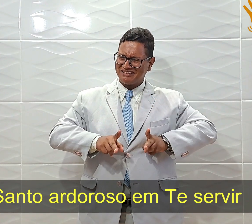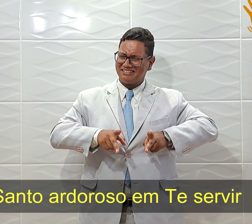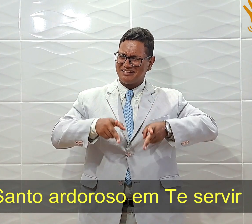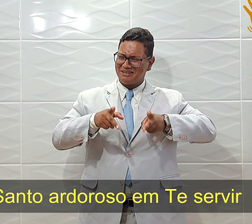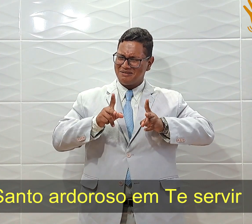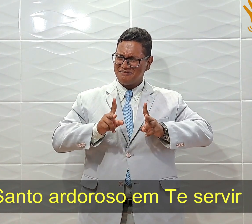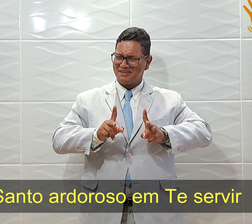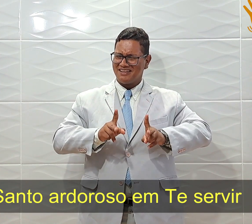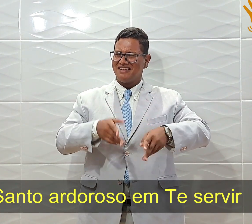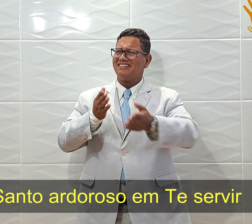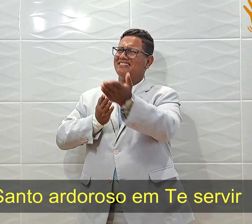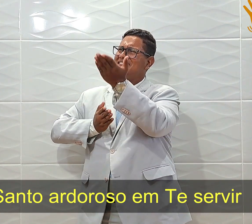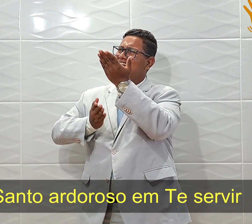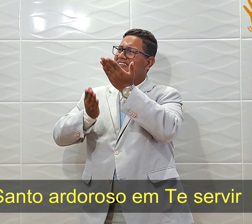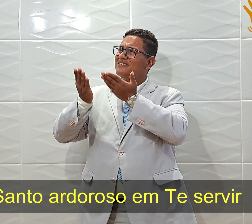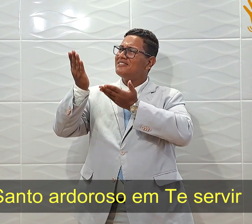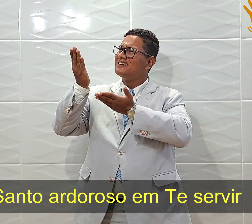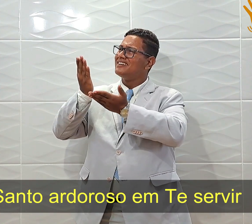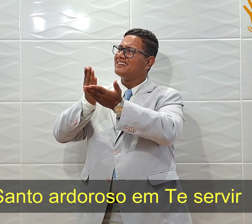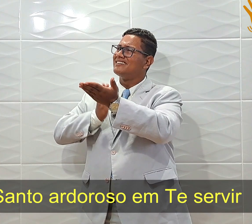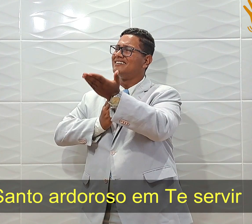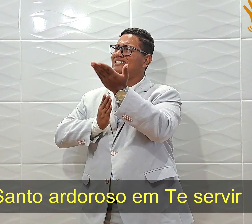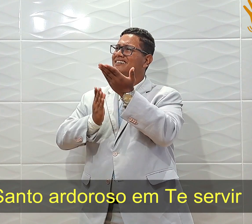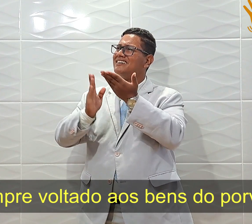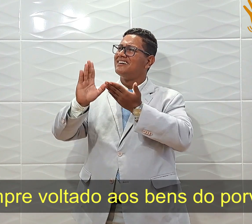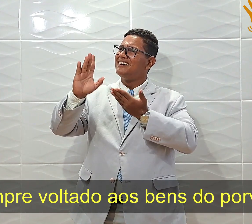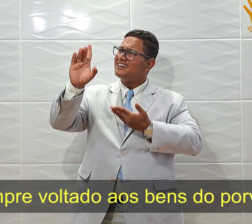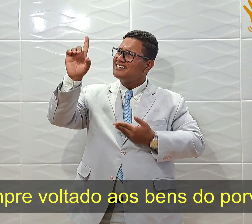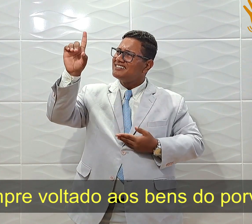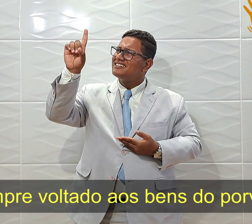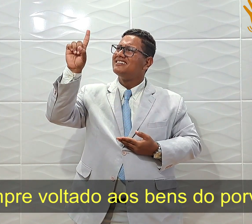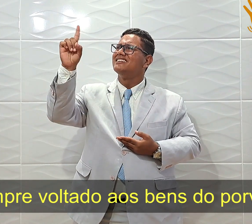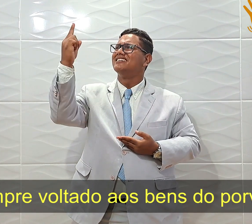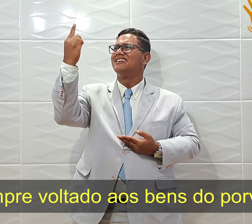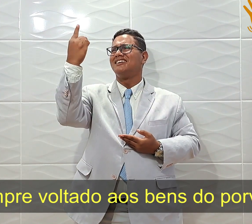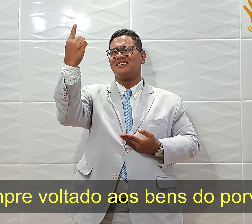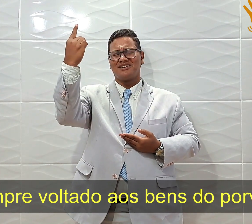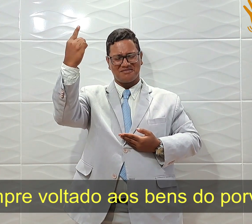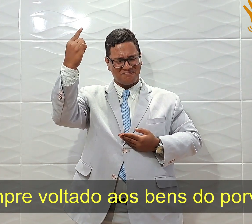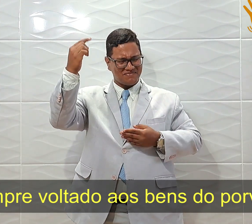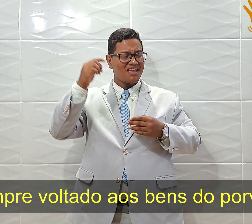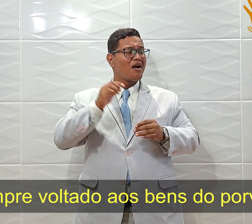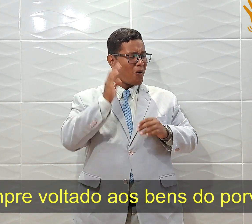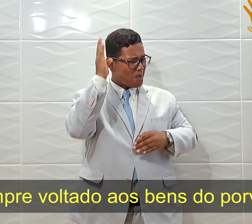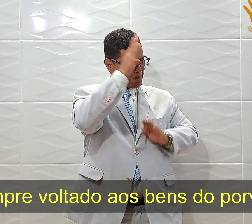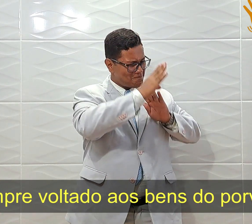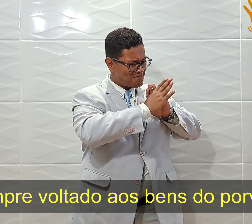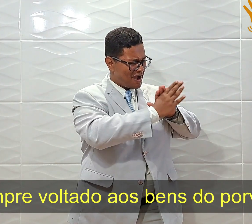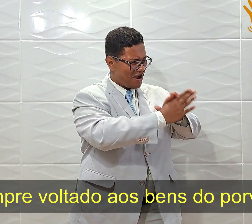Em te servir, sempre voltado aos